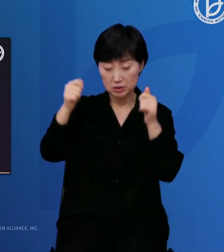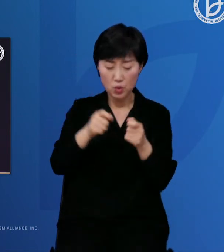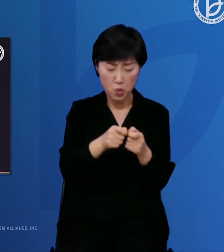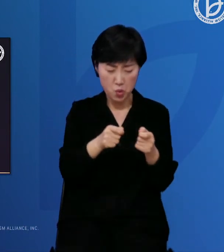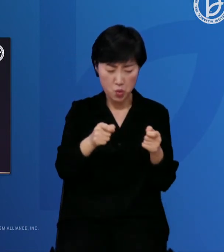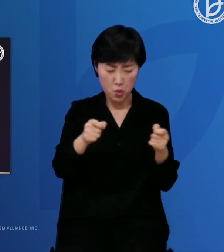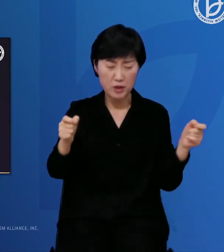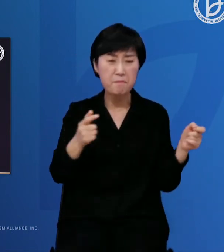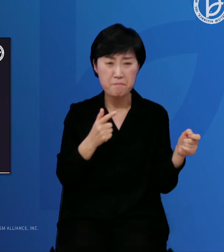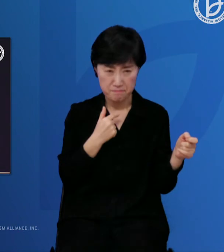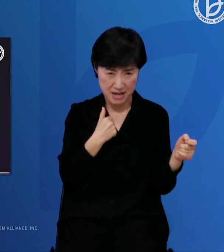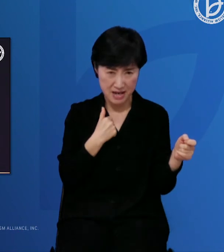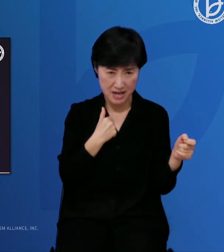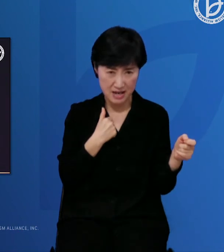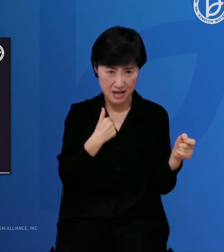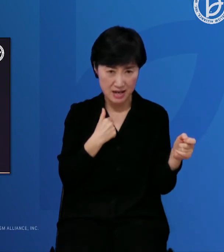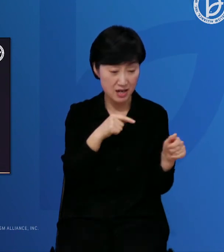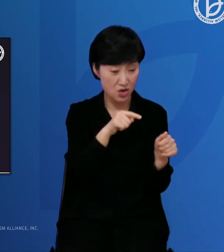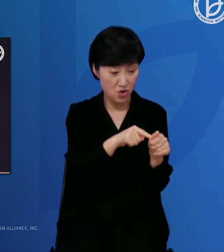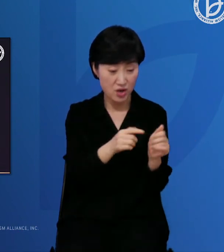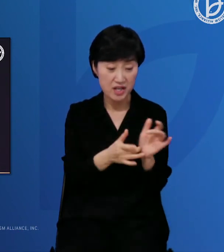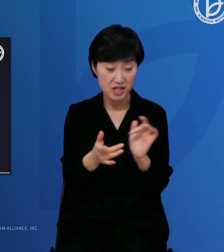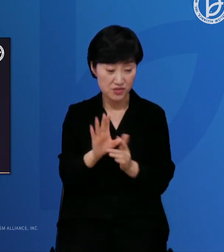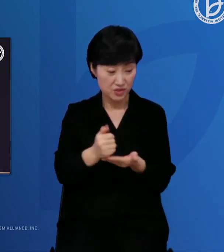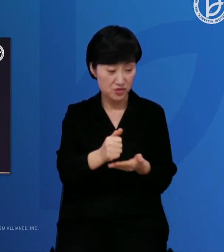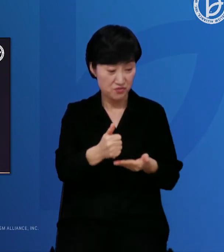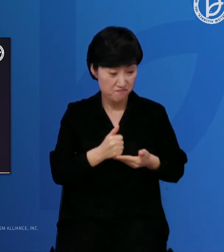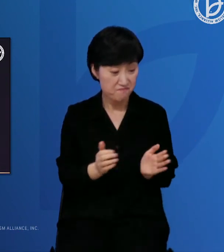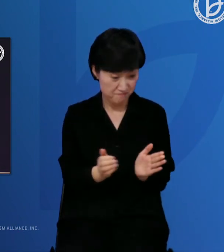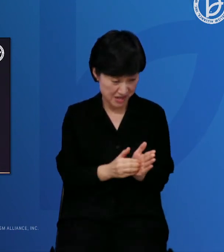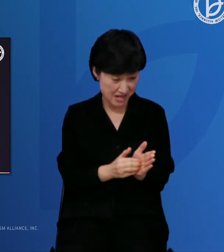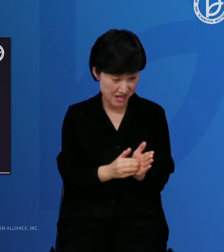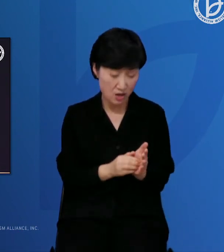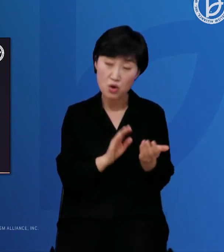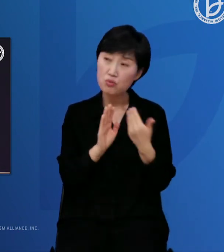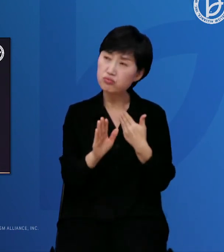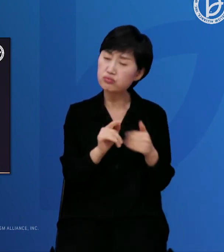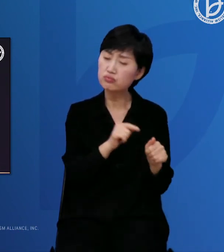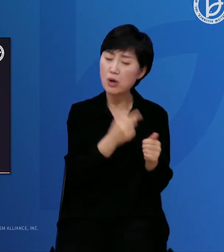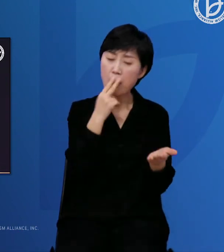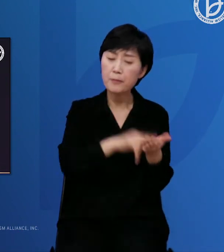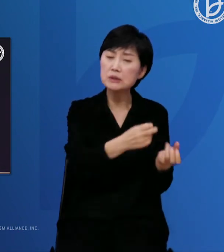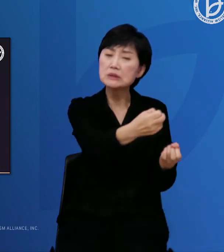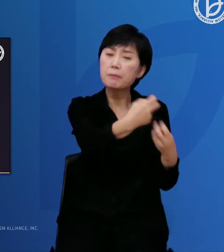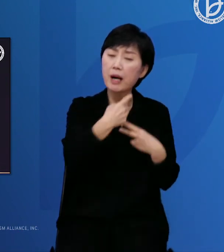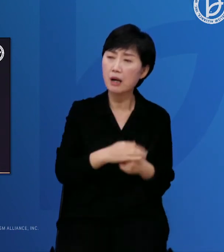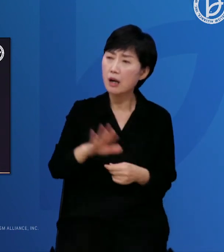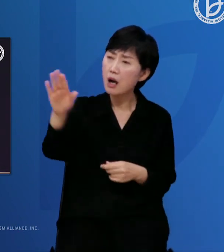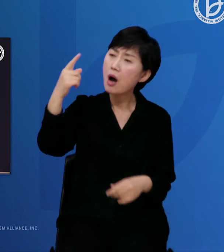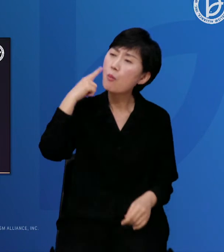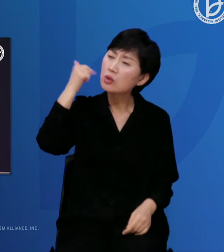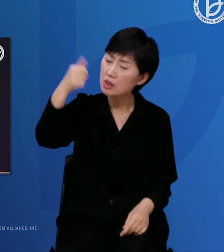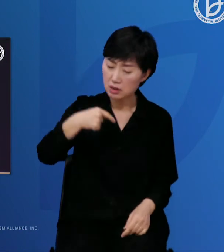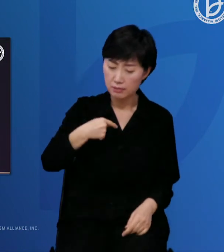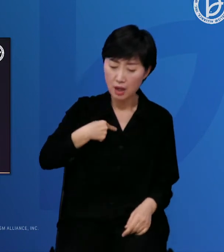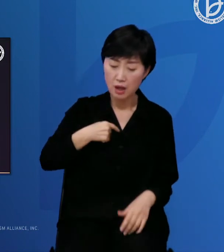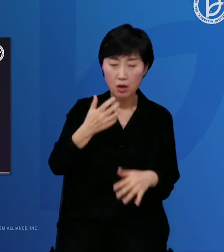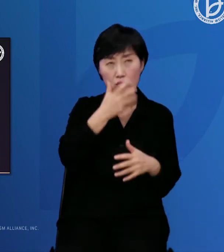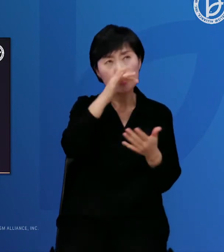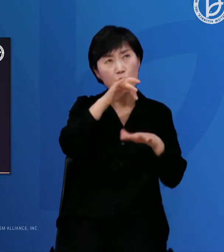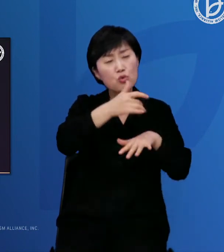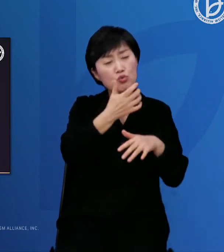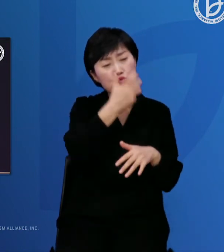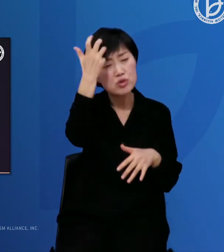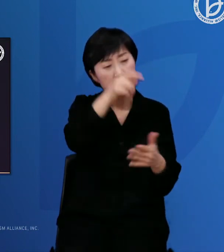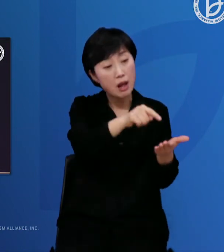하면 좋겠냐. There was a person who had worked as a shaman for a very long time, and she wrote me a letter, and she was saying that she continued to see these evil spirits. What should she